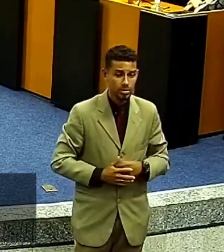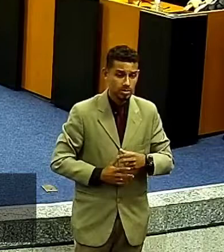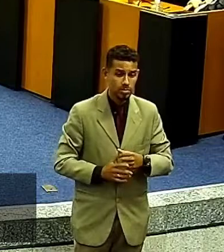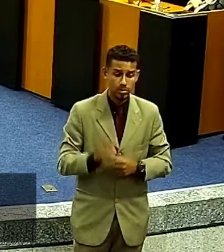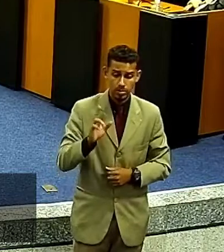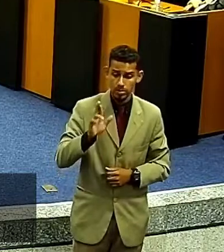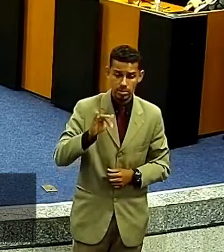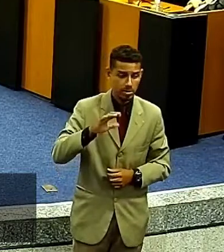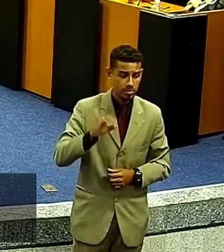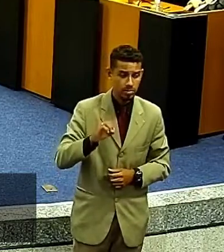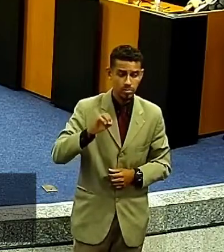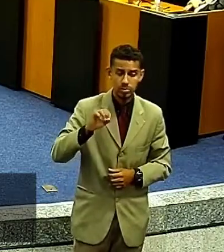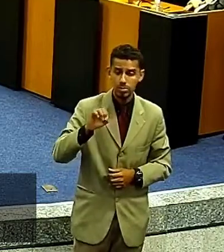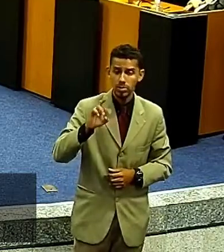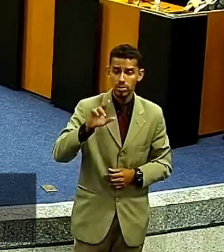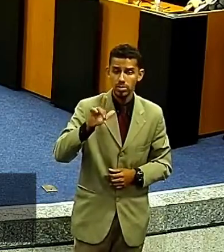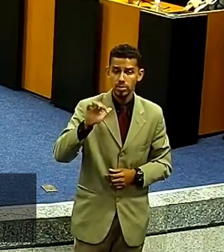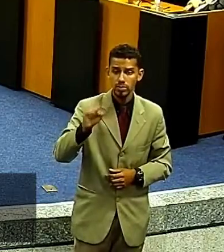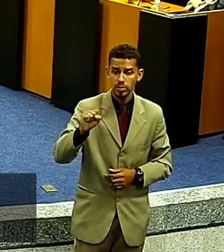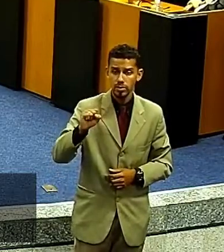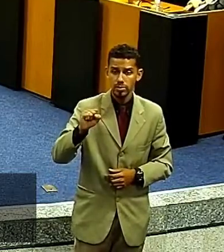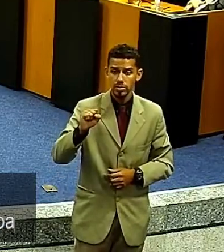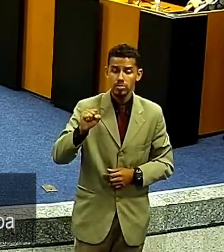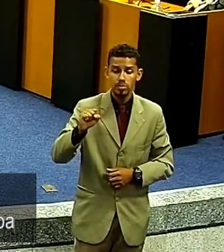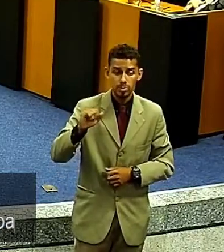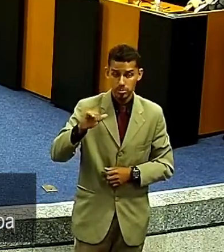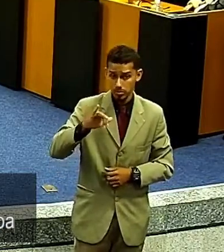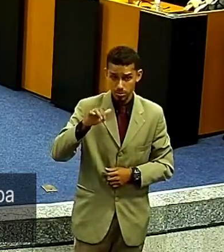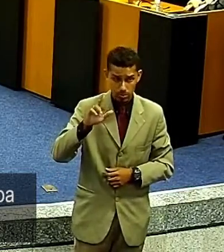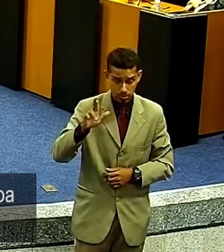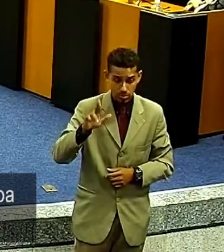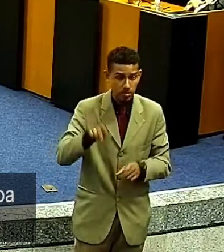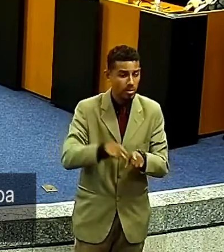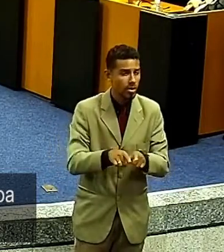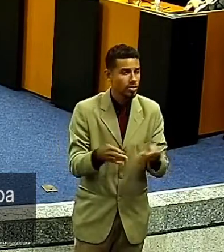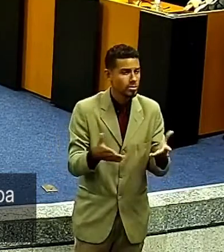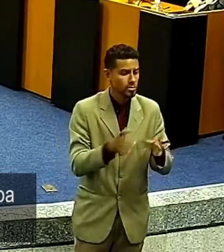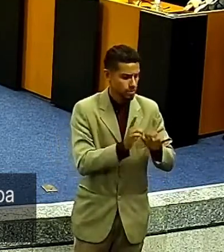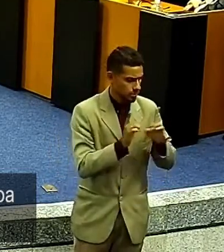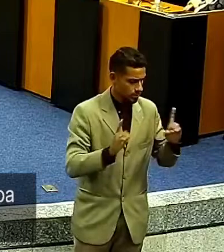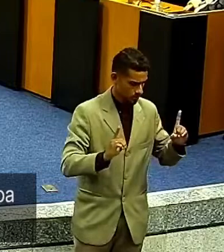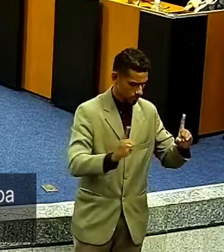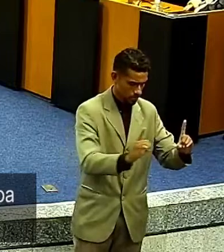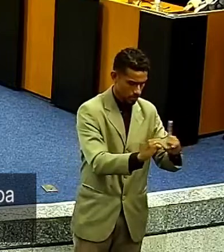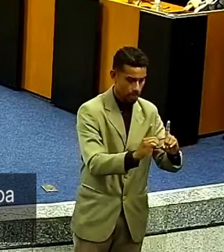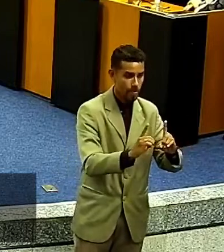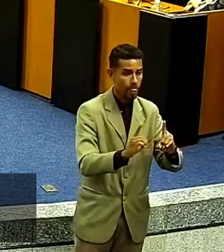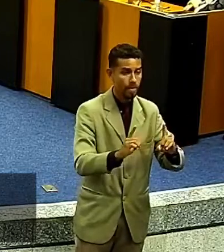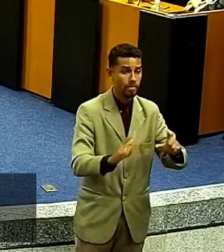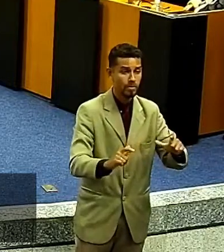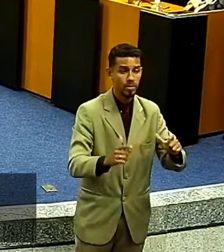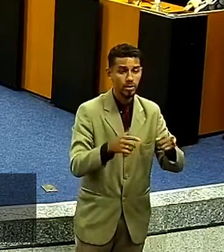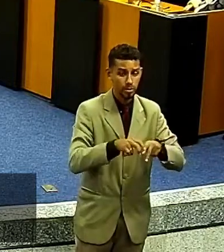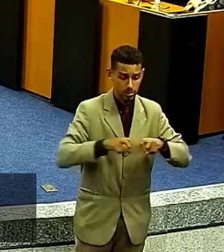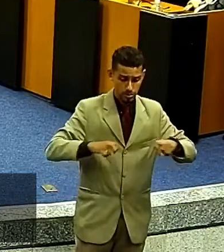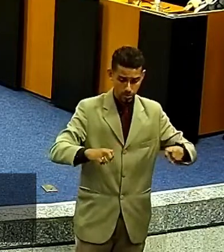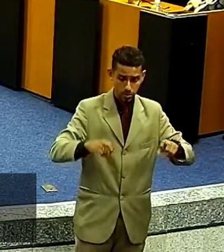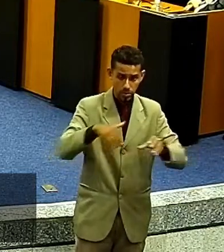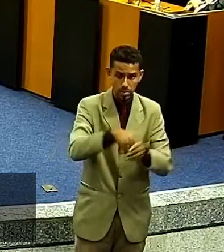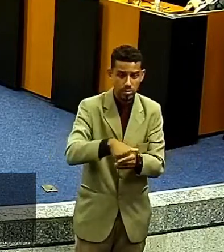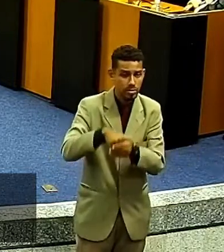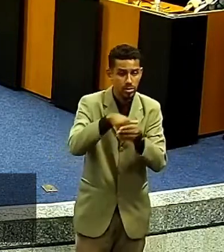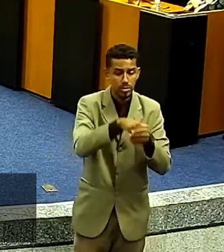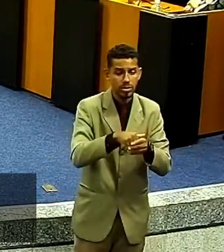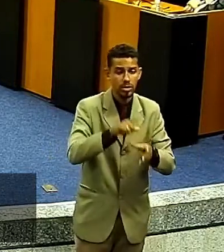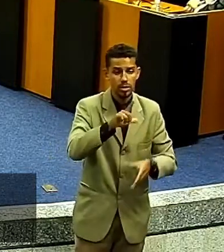Raimundo Oliveira Júnior ao de nosso gabinete na corregedoria neste nesta corte eleitoral o faço em nome